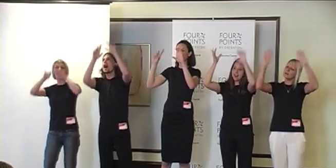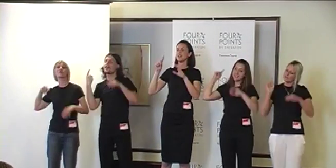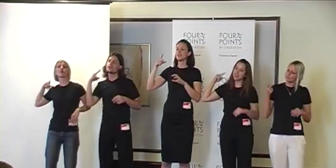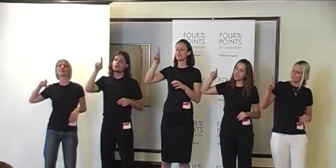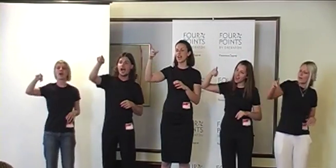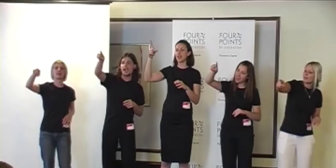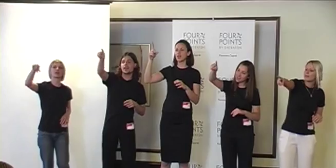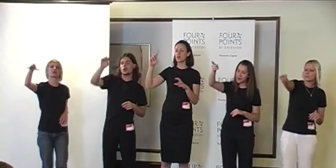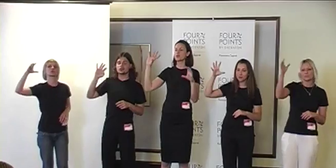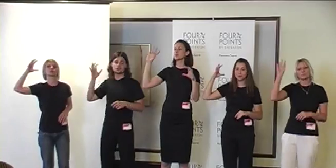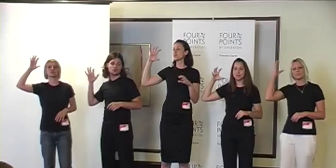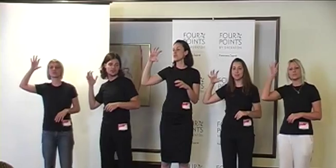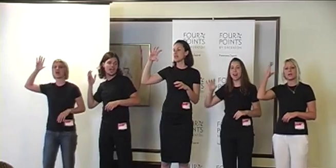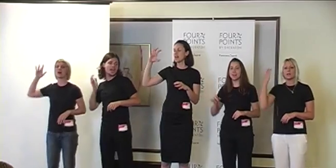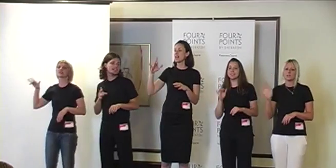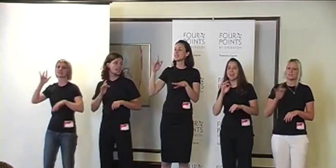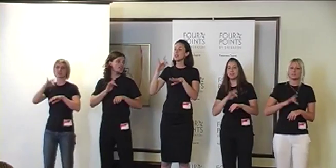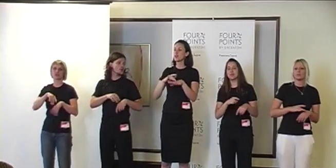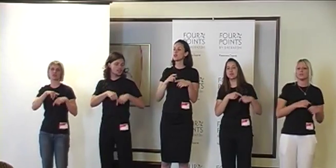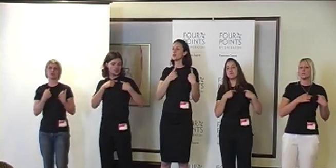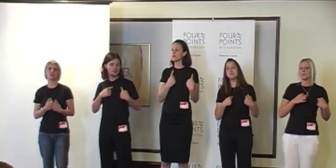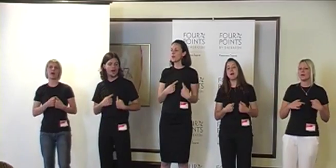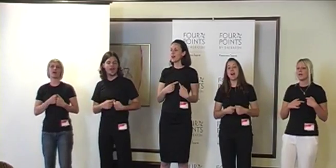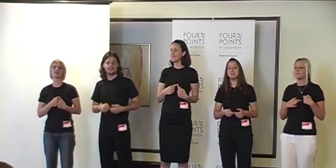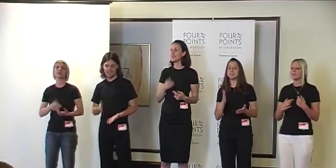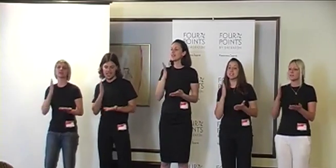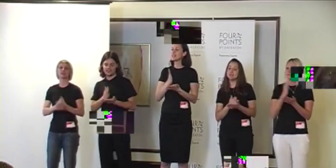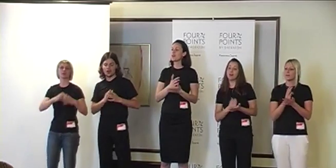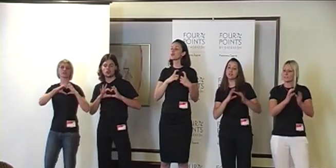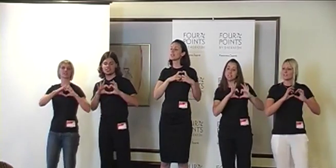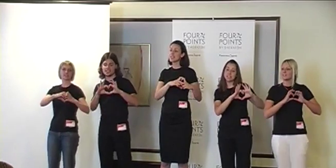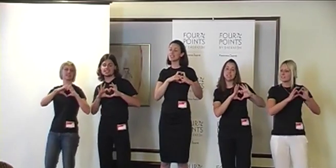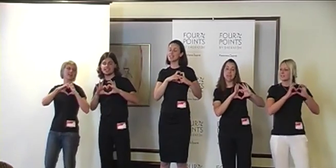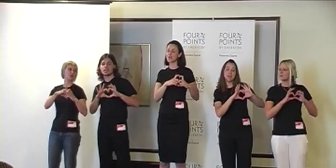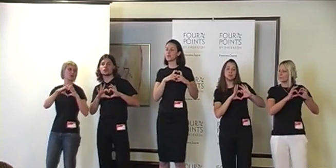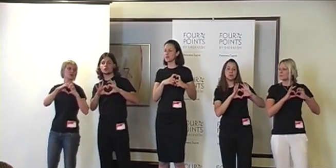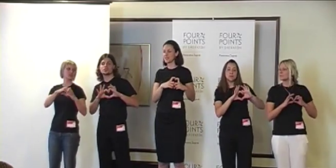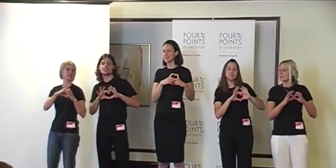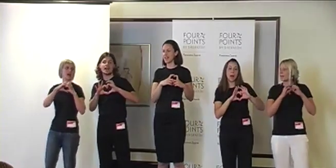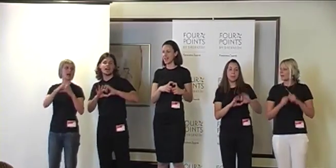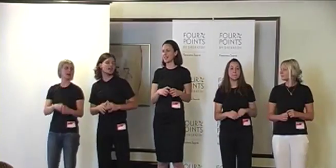do dalekog sunca. Za dodir ljubavi, svako srce kuca.